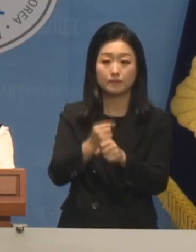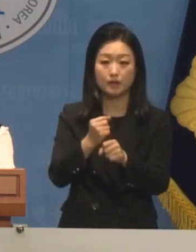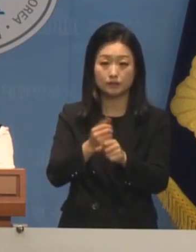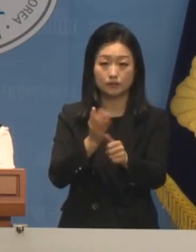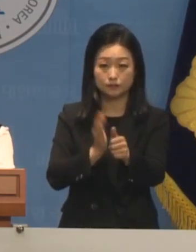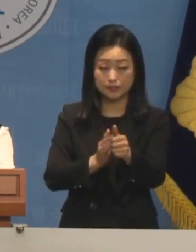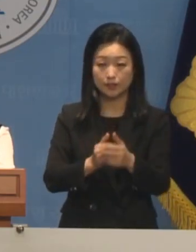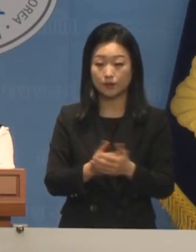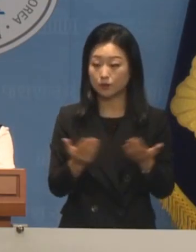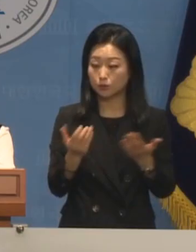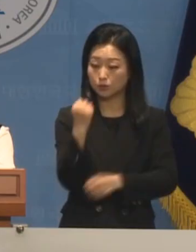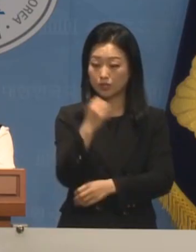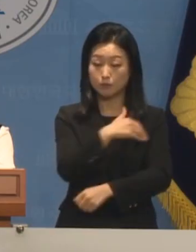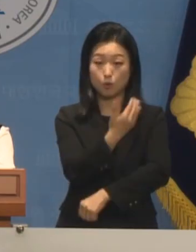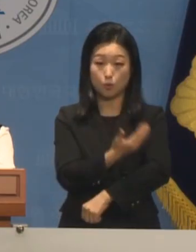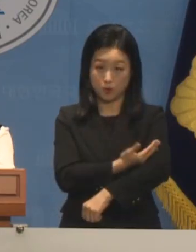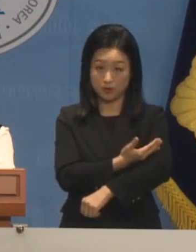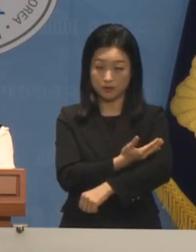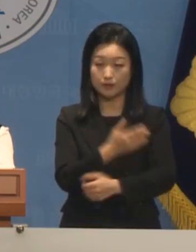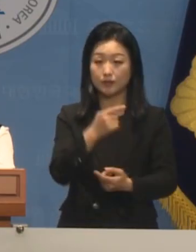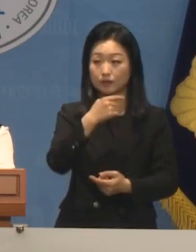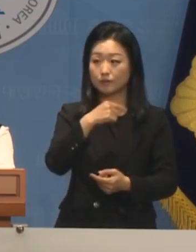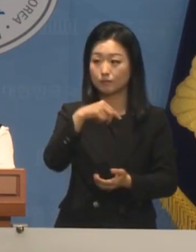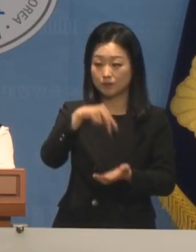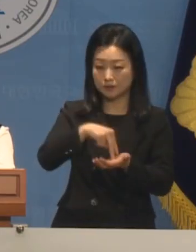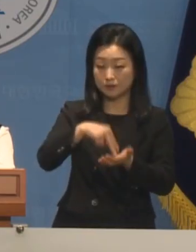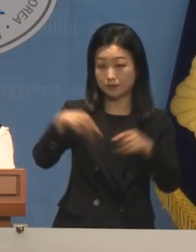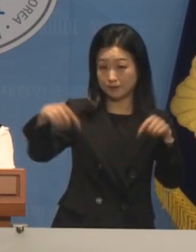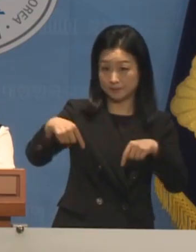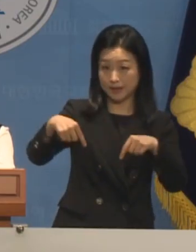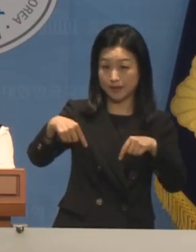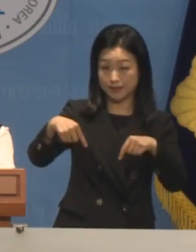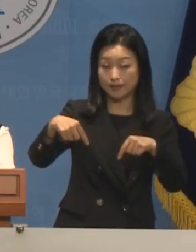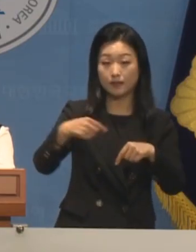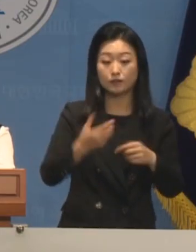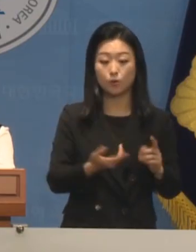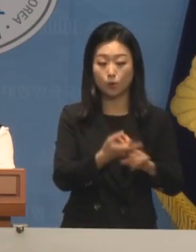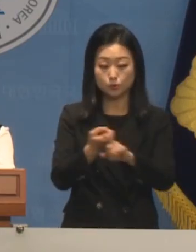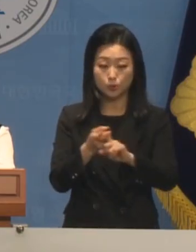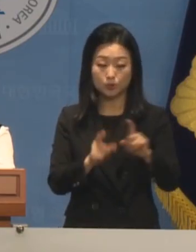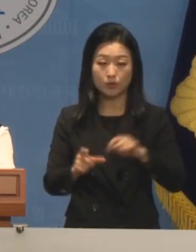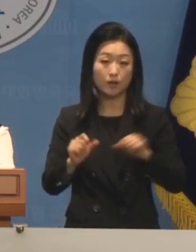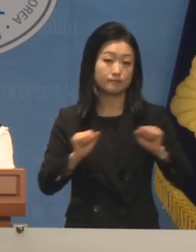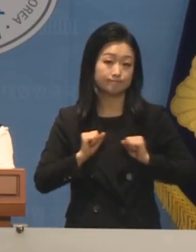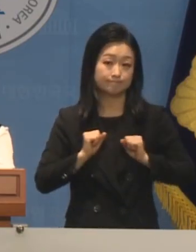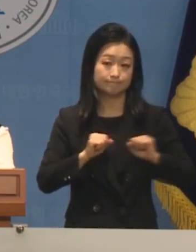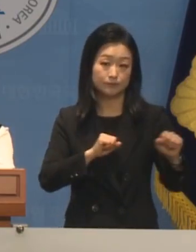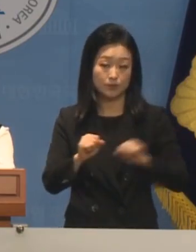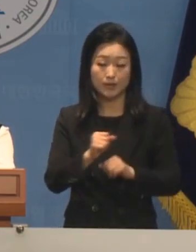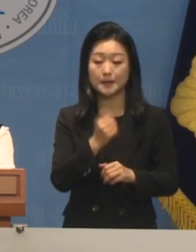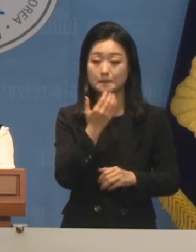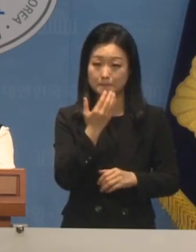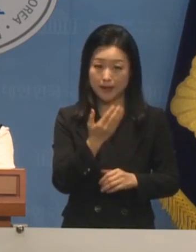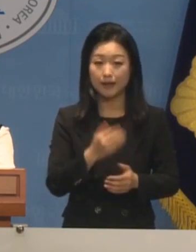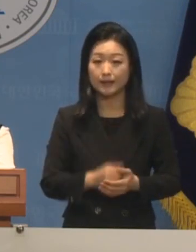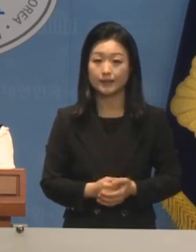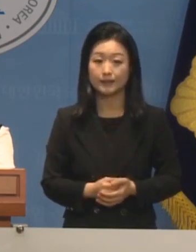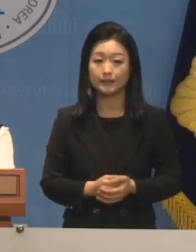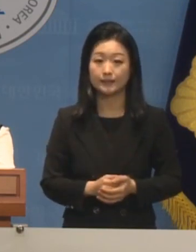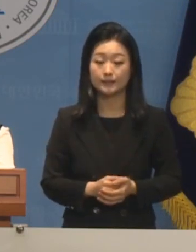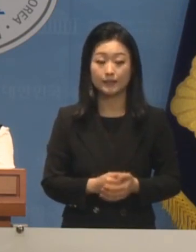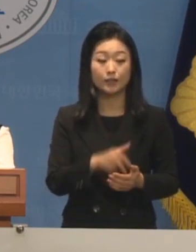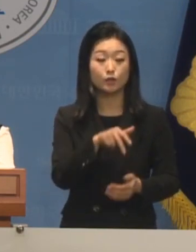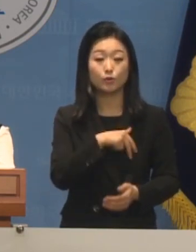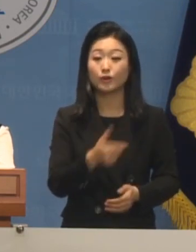노동 기본권 보장 교섭의 성사를 위해 우리 노조는 더욱더 열심히 활동하겠습니다이를 위해서